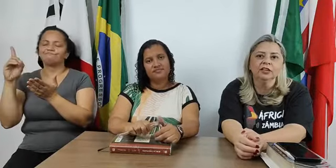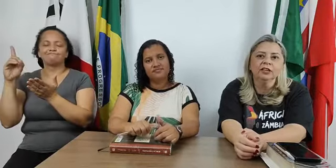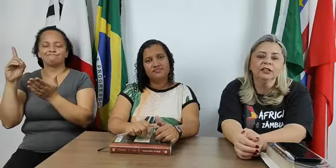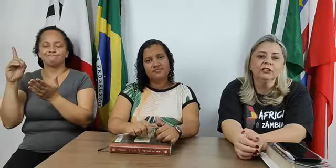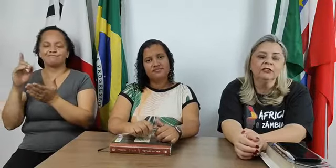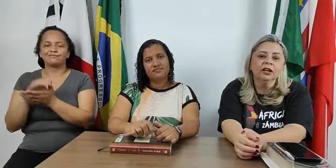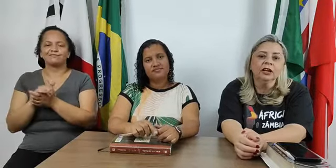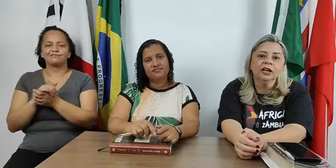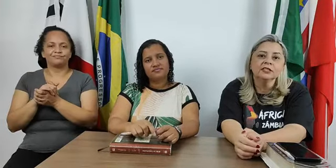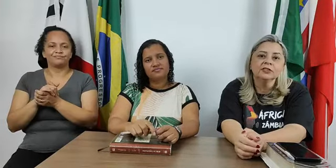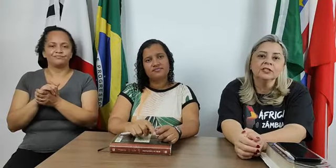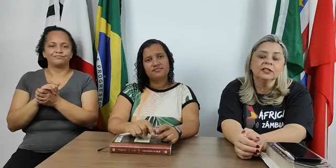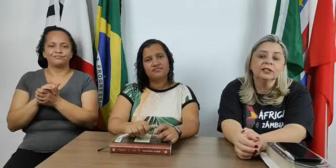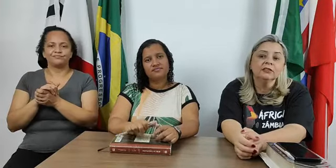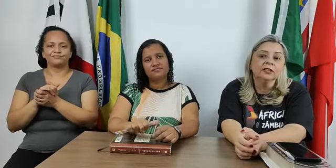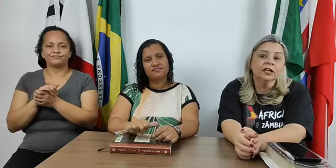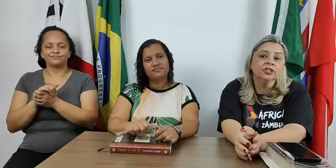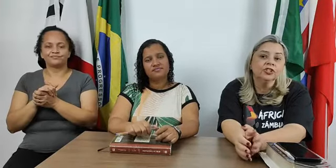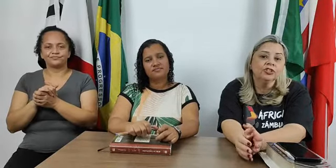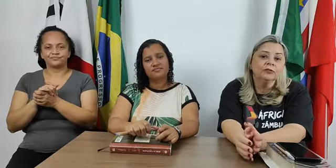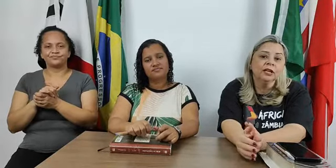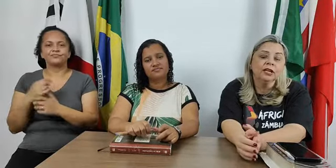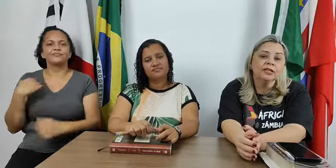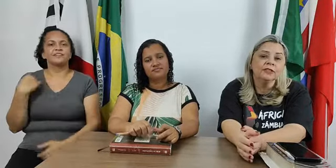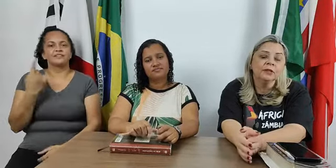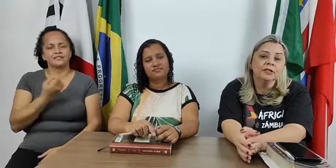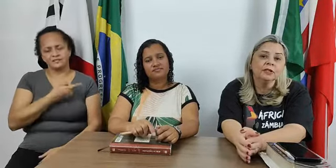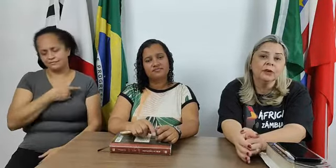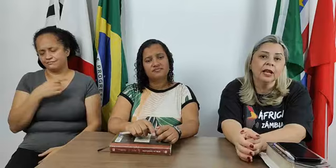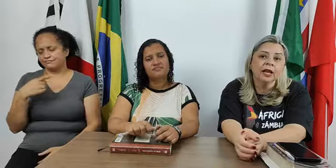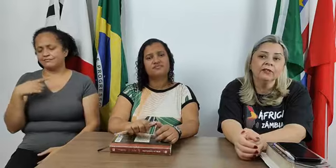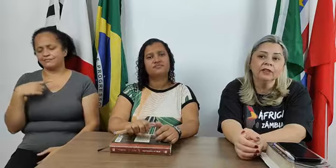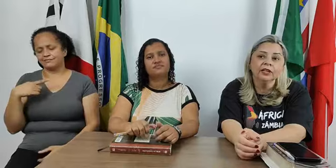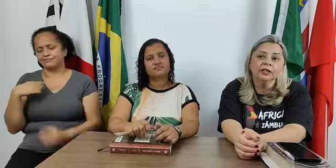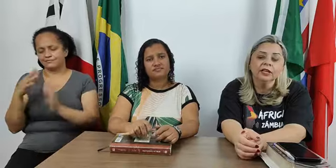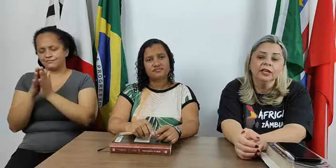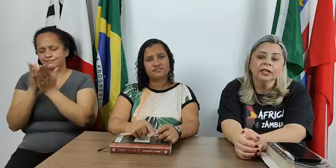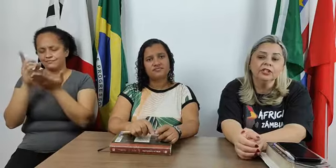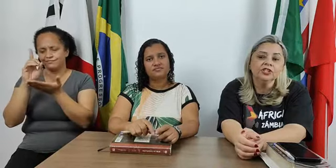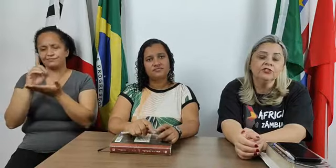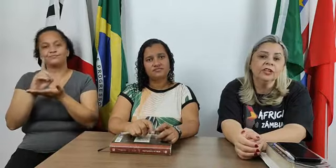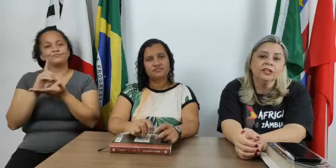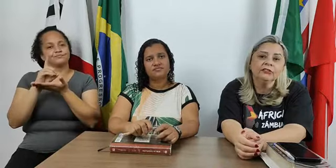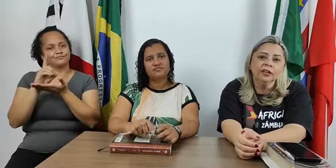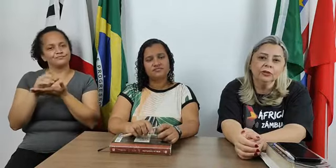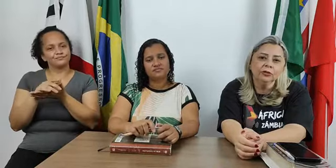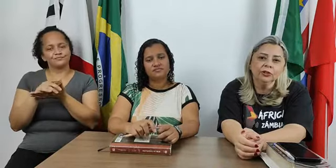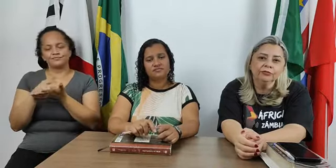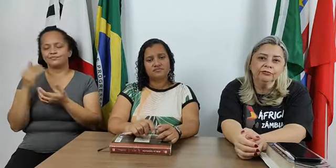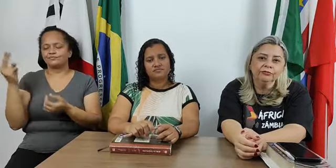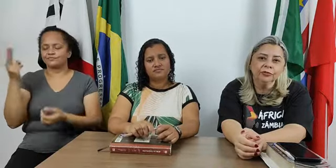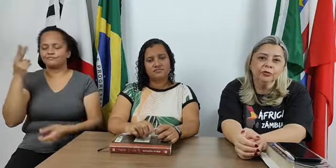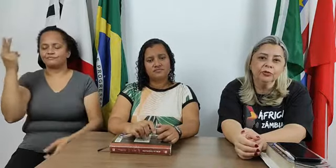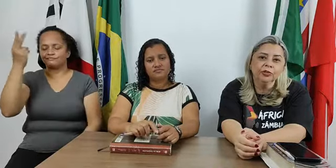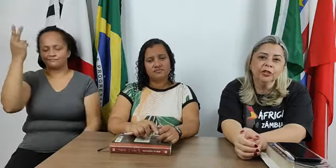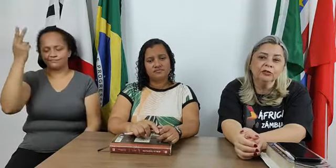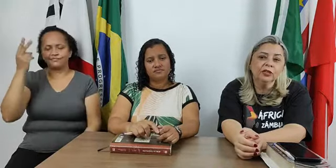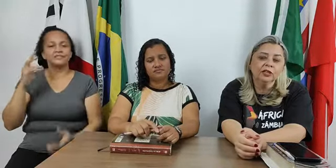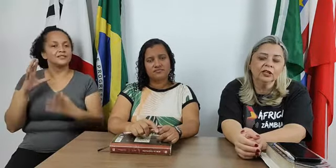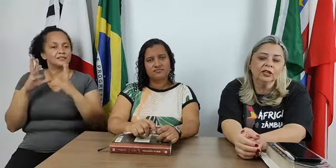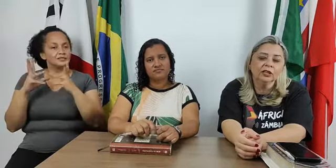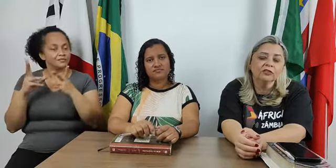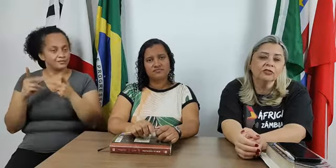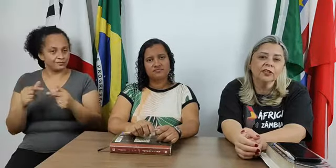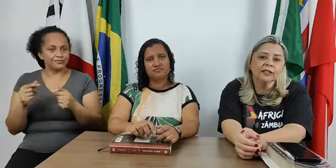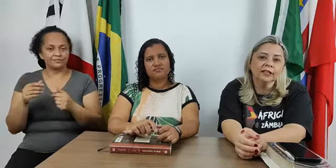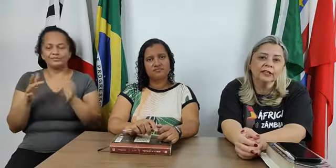Evangelho. Então, então que a gente também receba essa palavra e que a gente venha dar valor por tudo